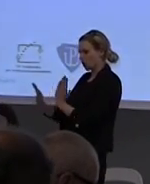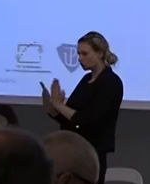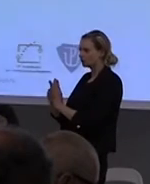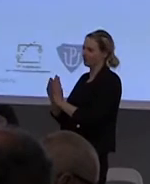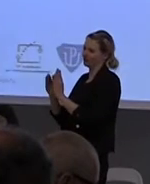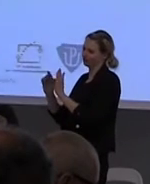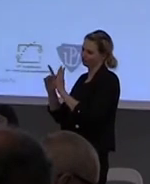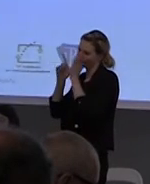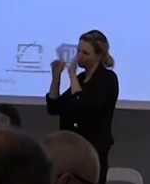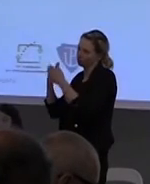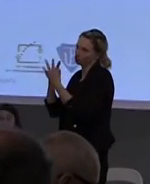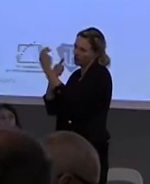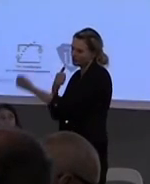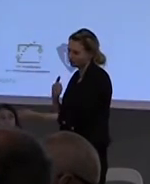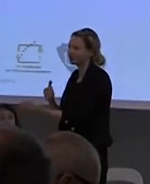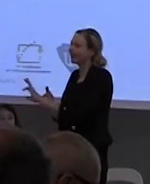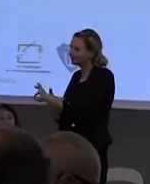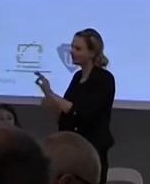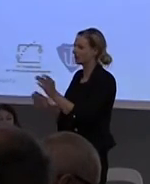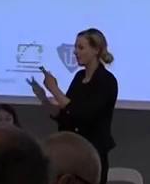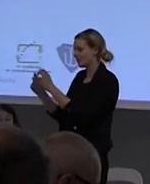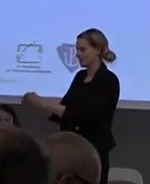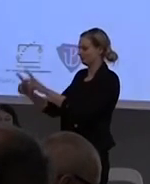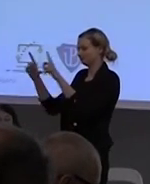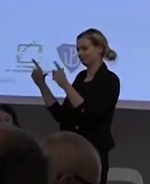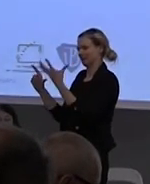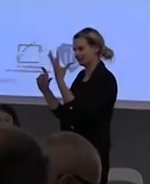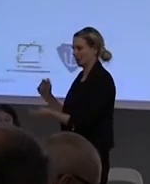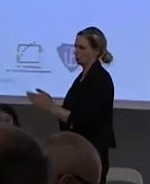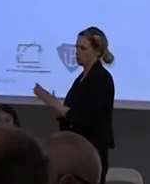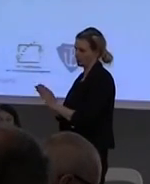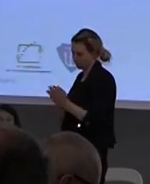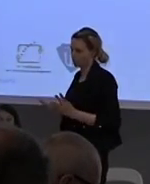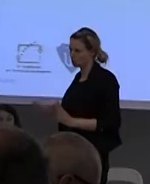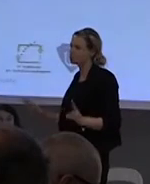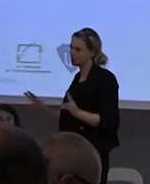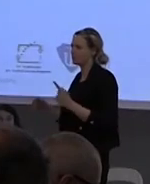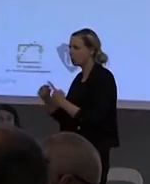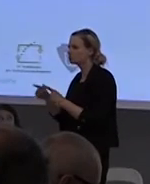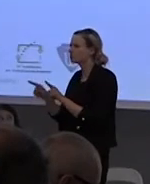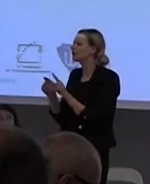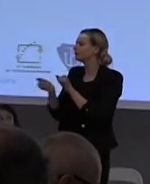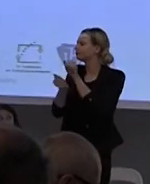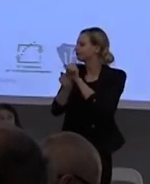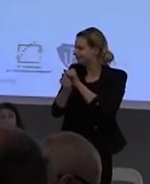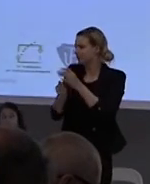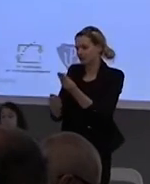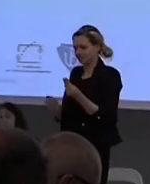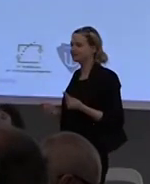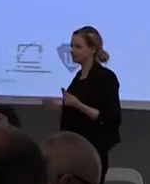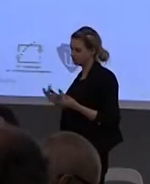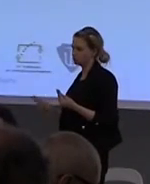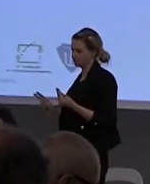produkty v podobě e-booku. Co se týká katalogu podpůrných opatření, tak je nám jasné, že